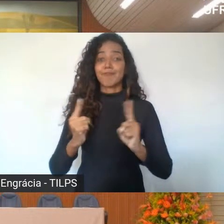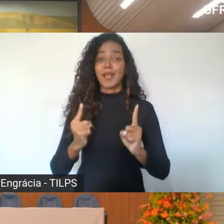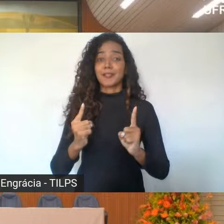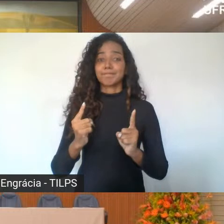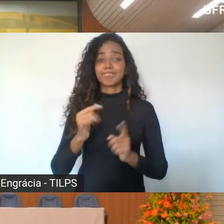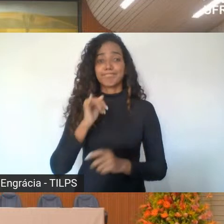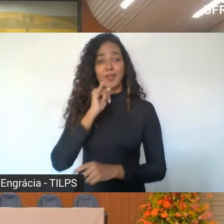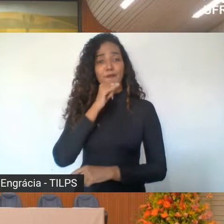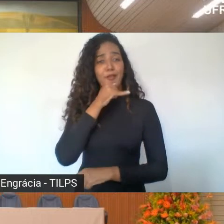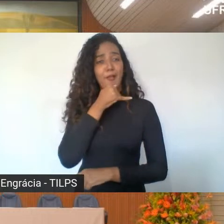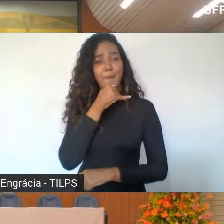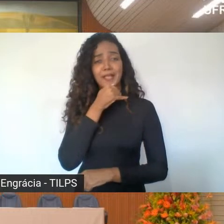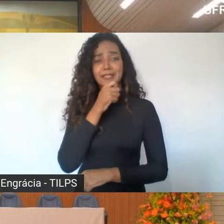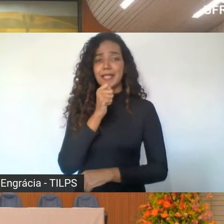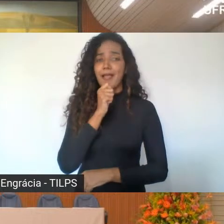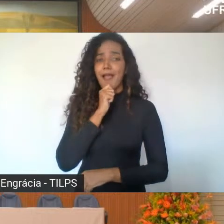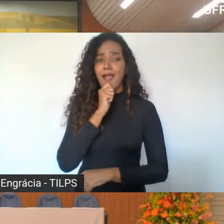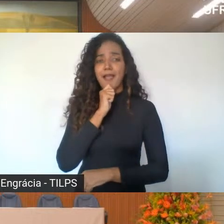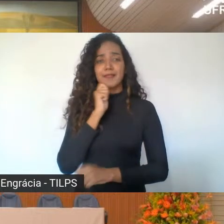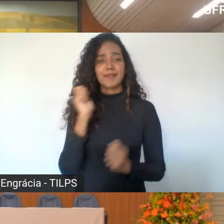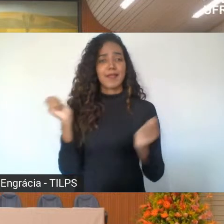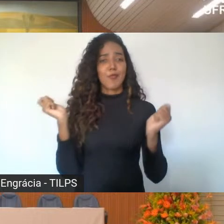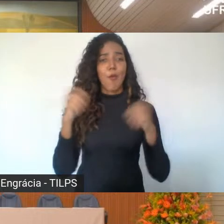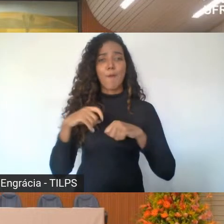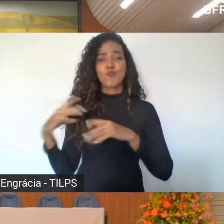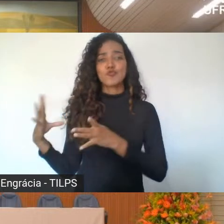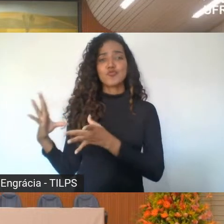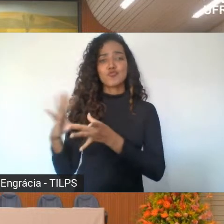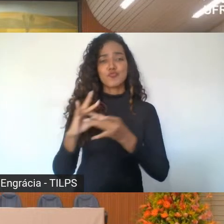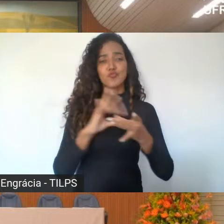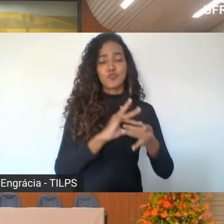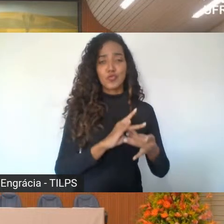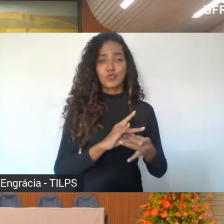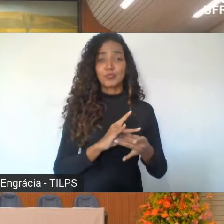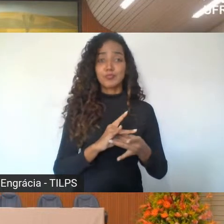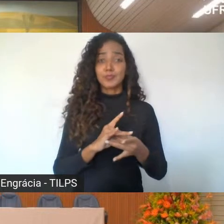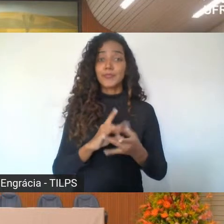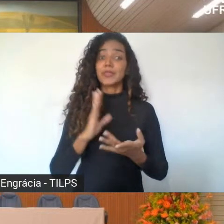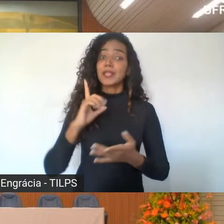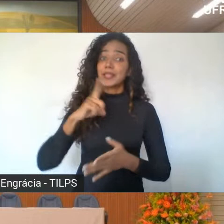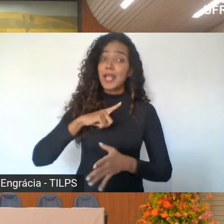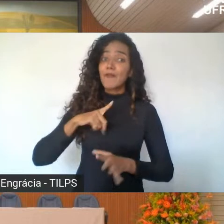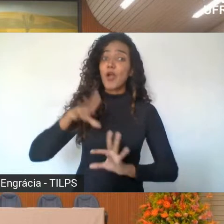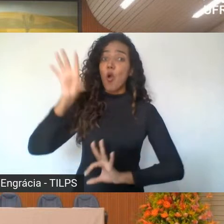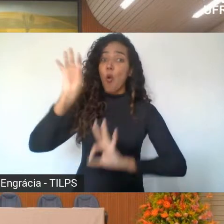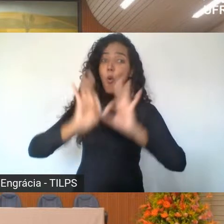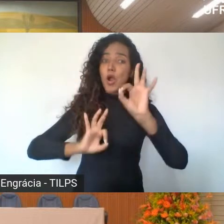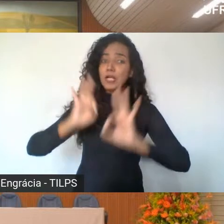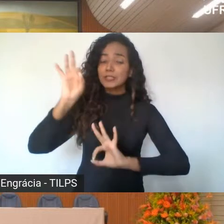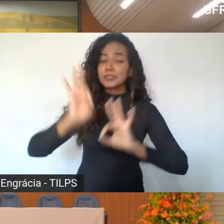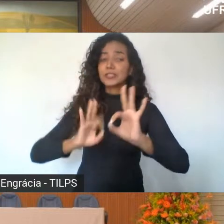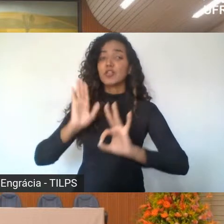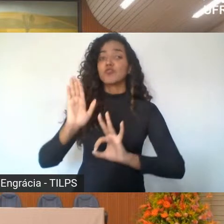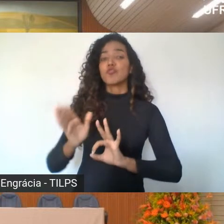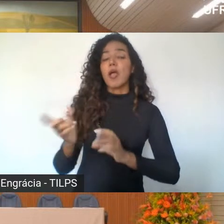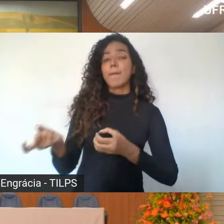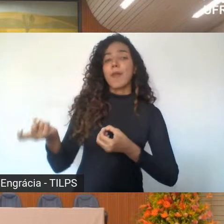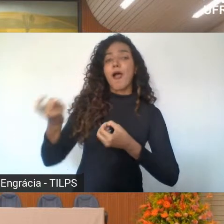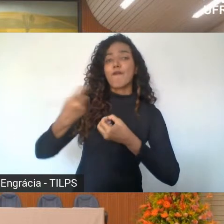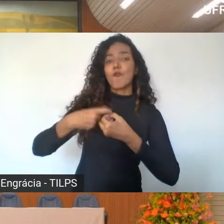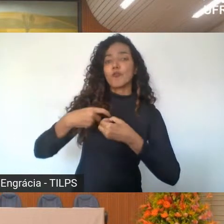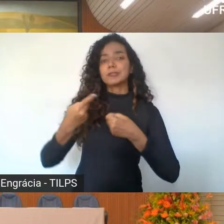contexto não permitiu. Estávamos com tudo planejado para um retorno mais híbrido, agora em